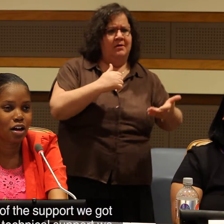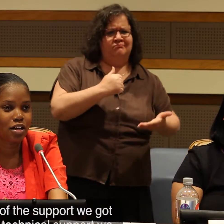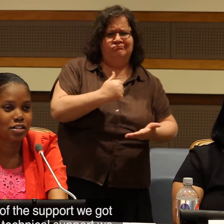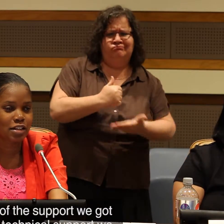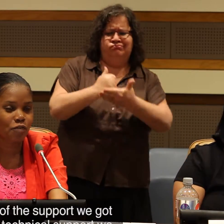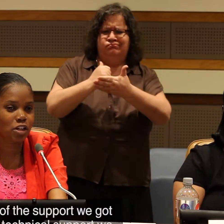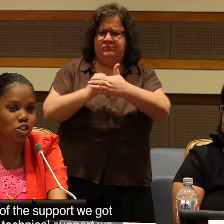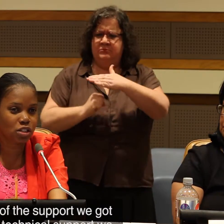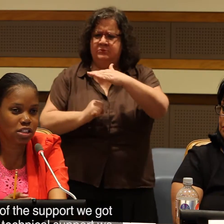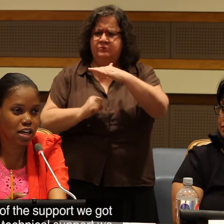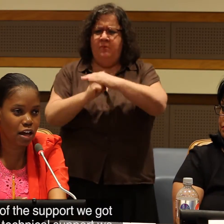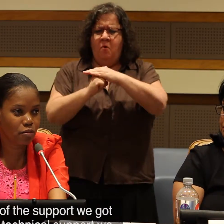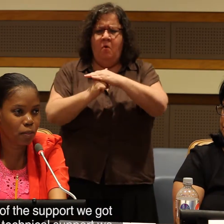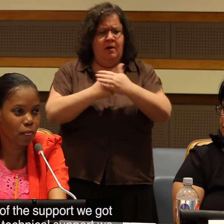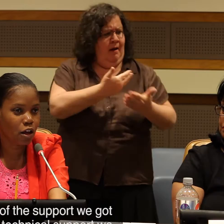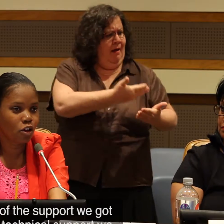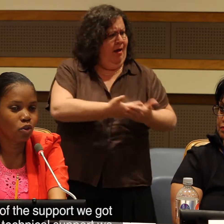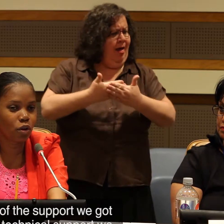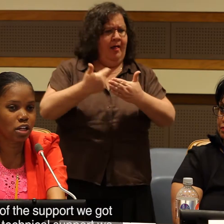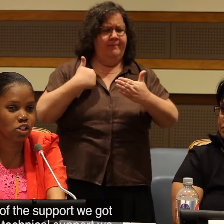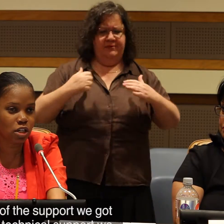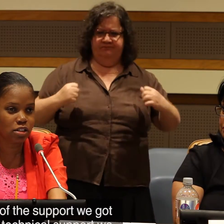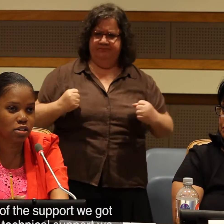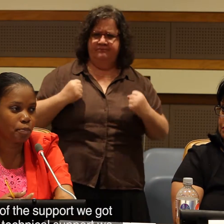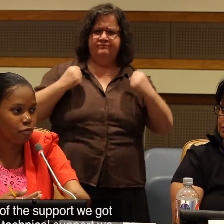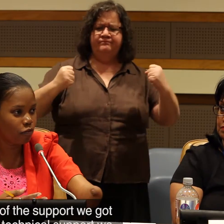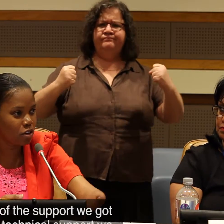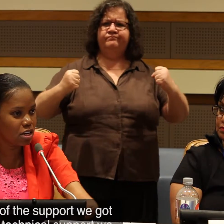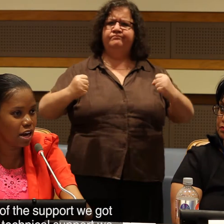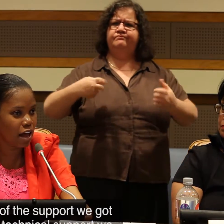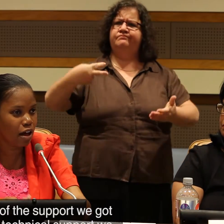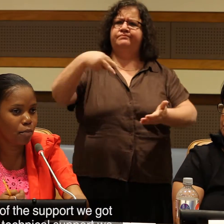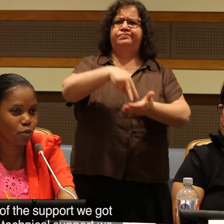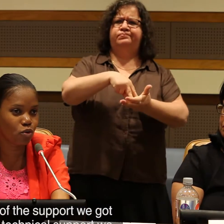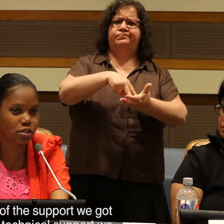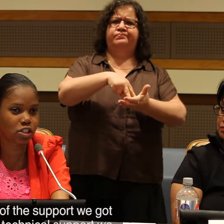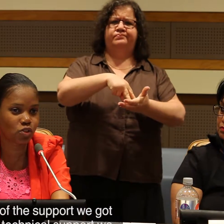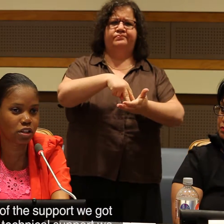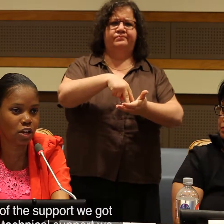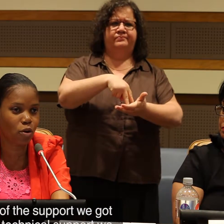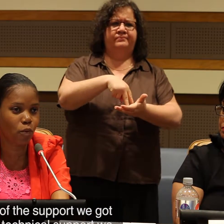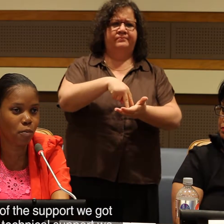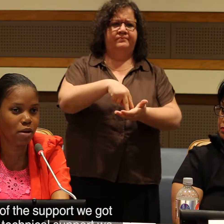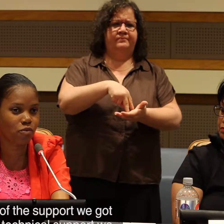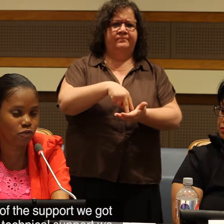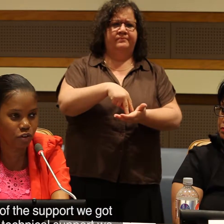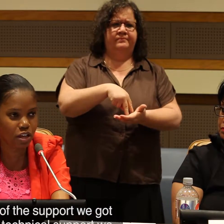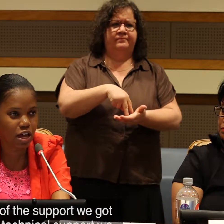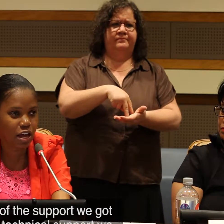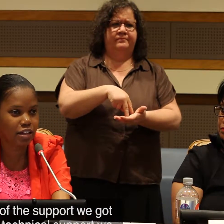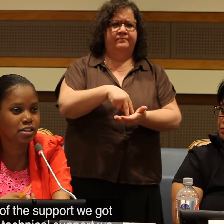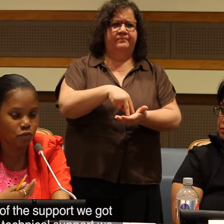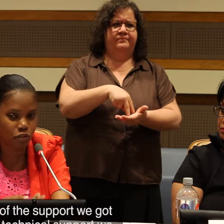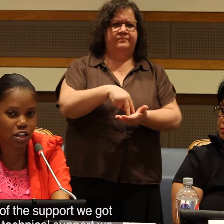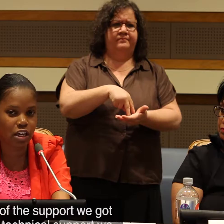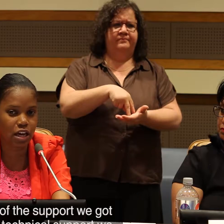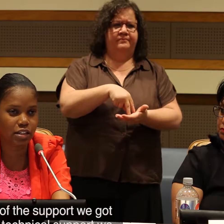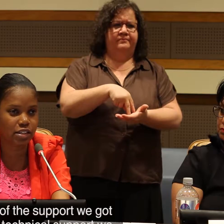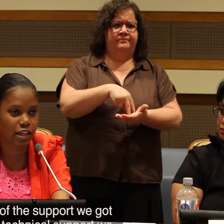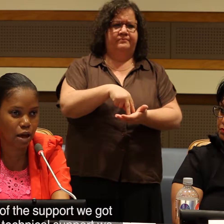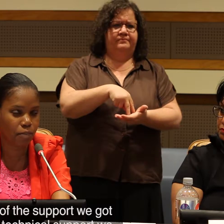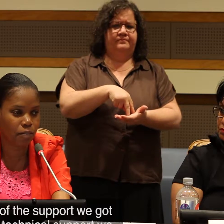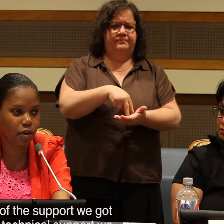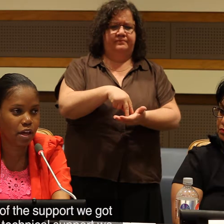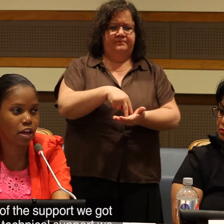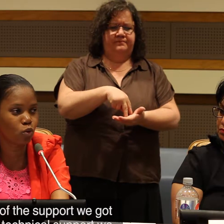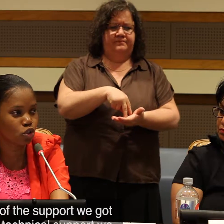Maintenant, ça fait jeudi, nous avons eu chance de venir là pour nous discuter de problèmes de filles et de filles qui ont